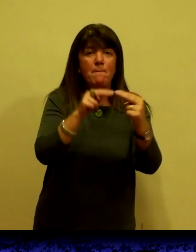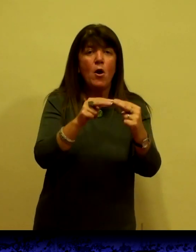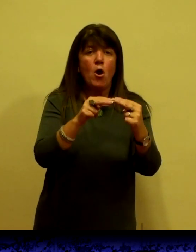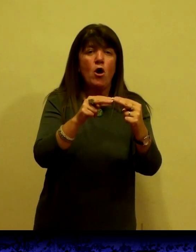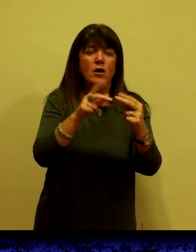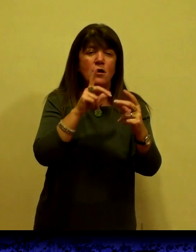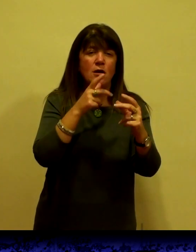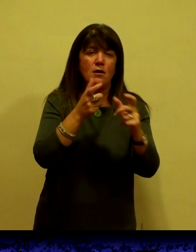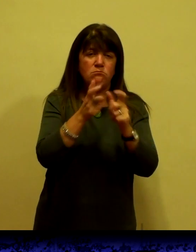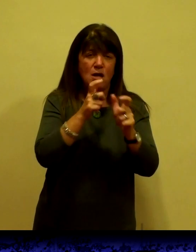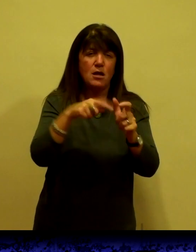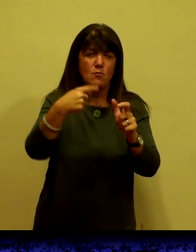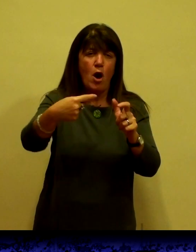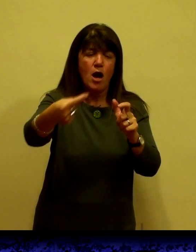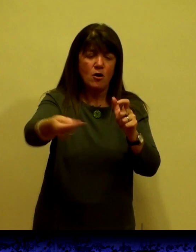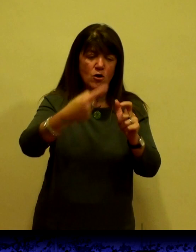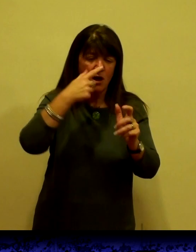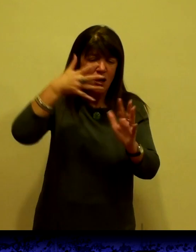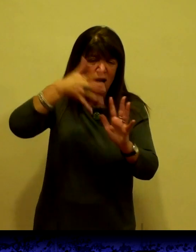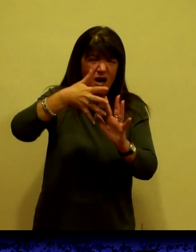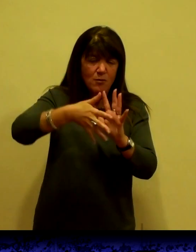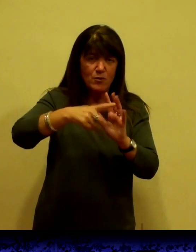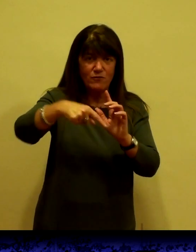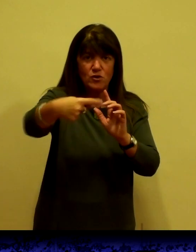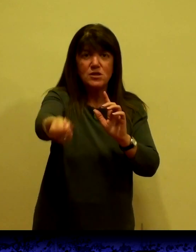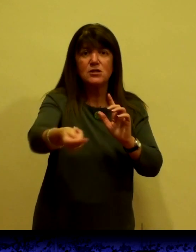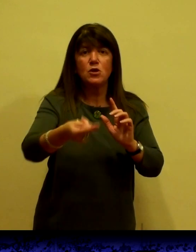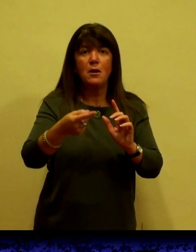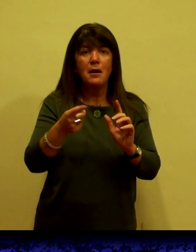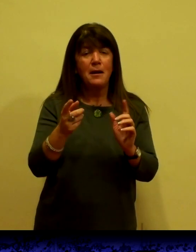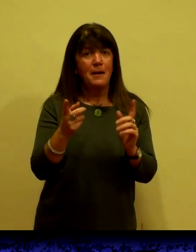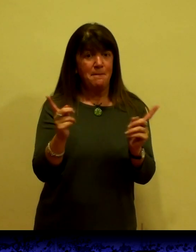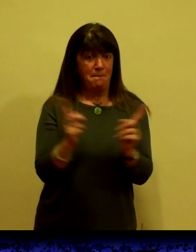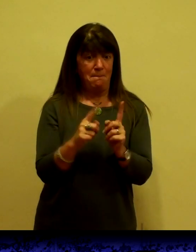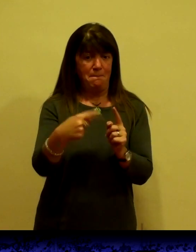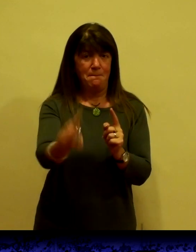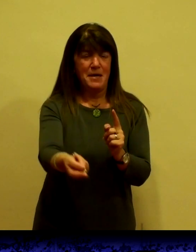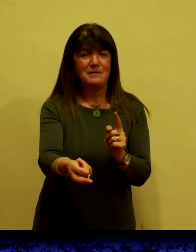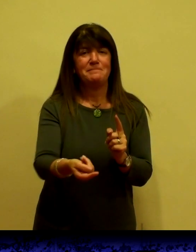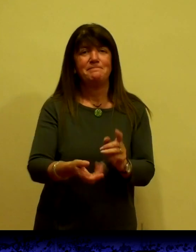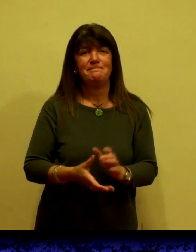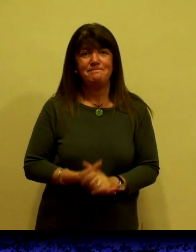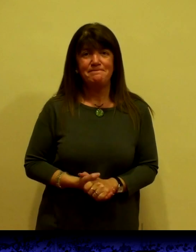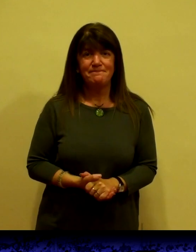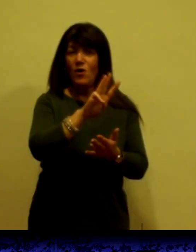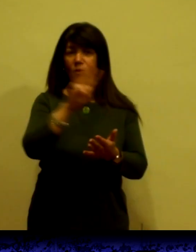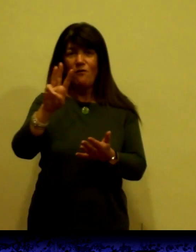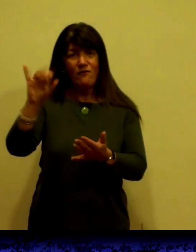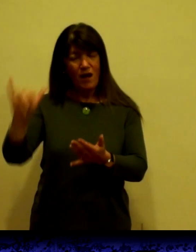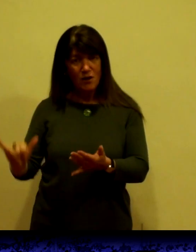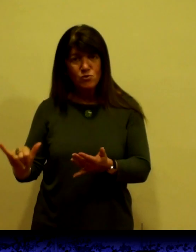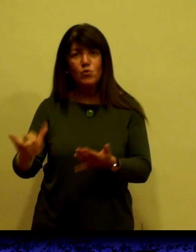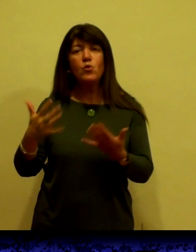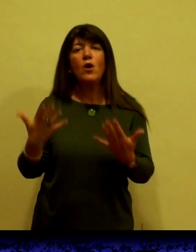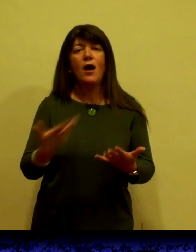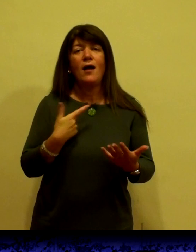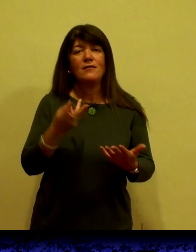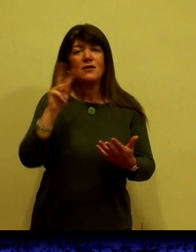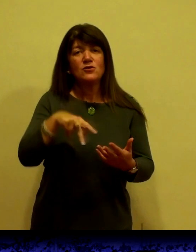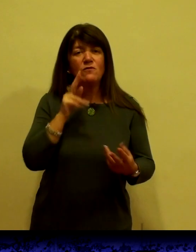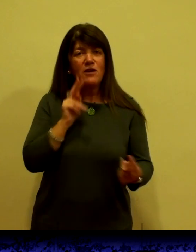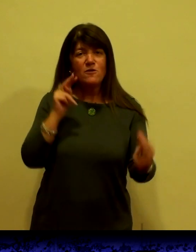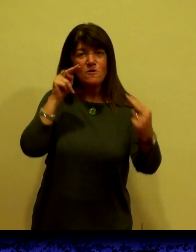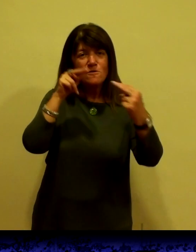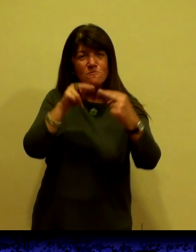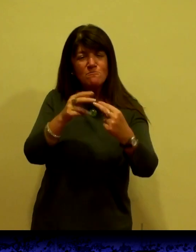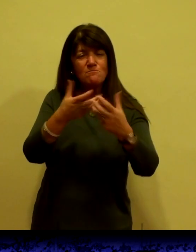approfondito. Bene, quindi ci sentiamo fra un attimo. convegno internazionale